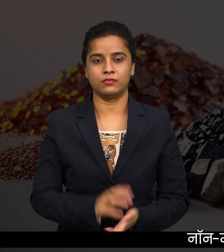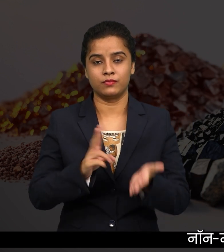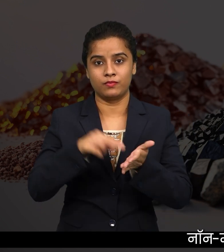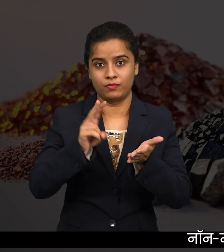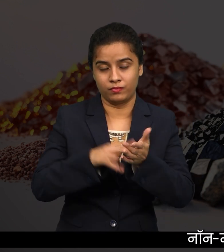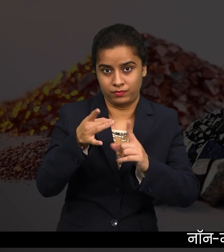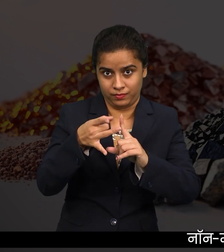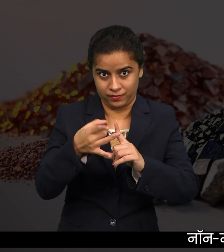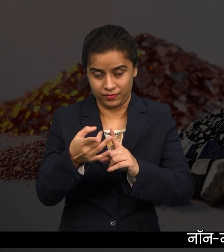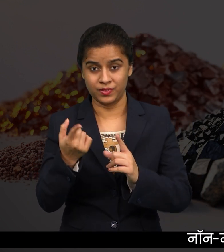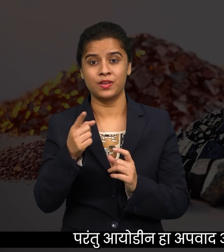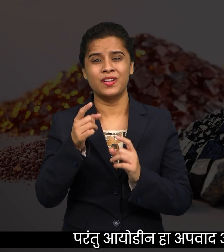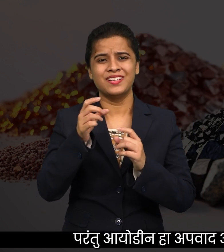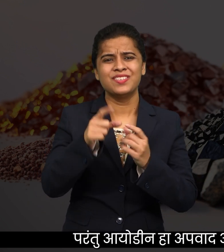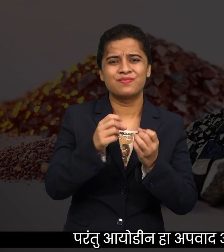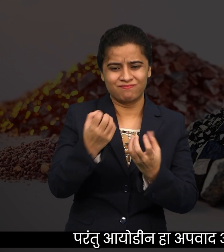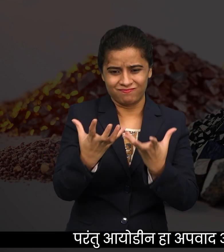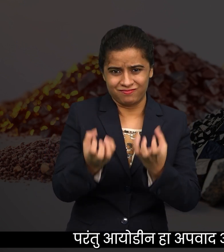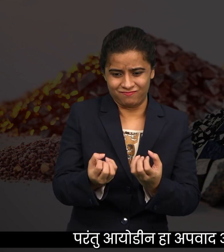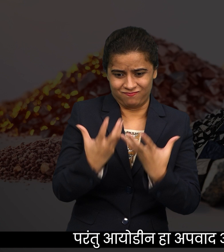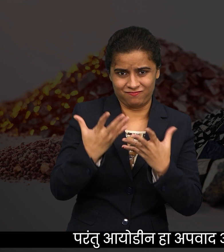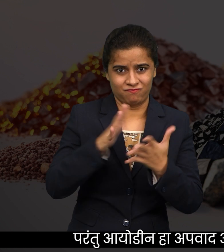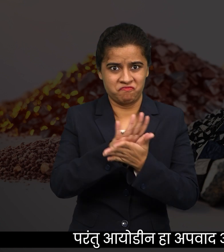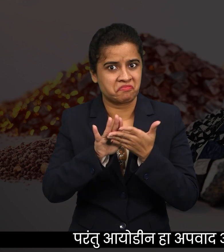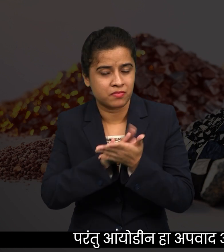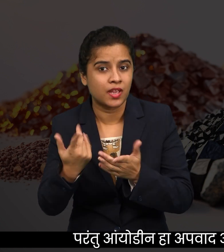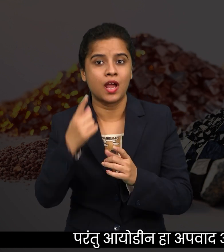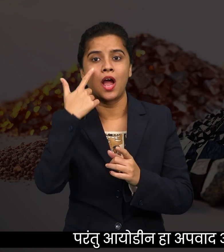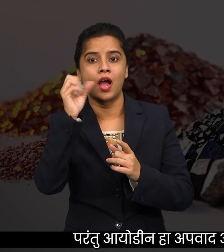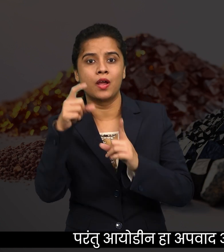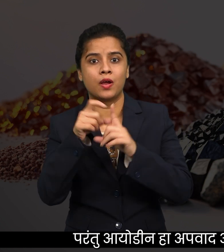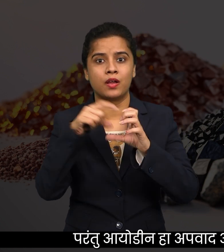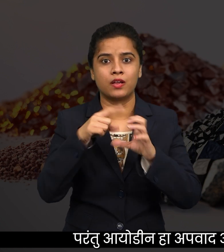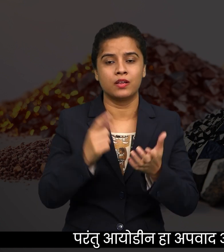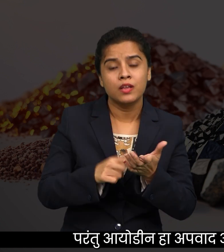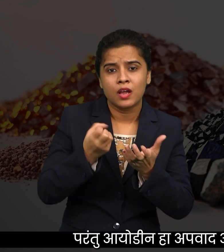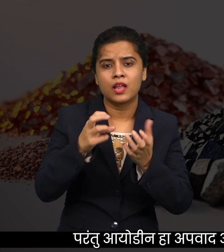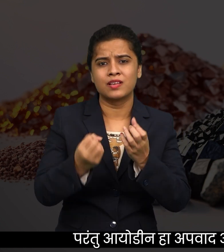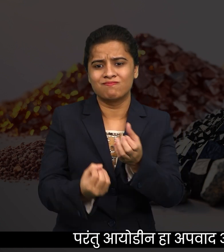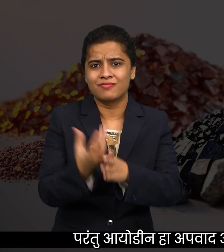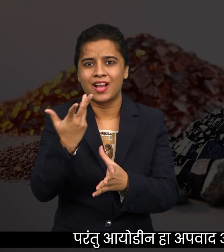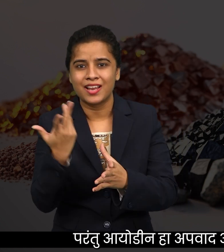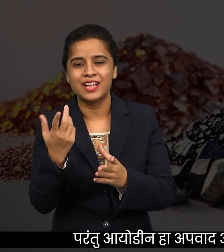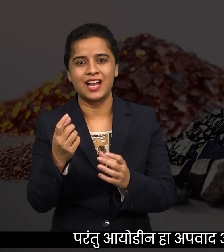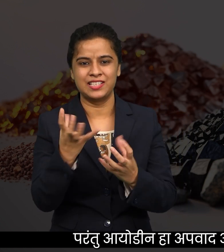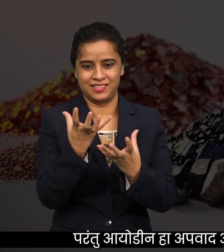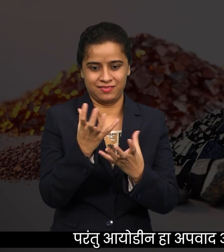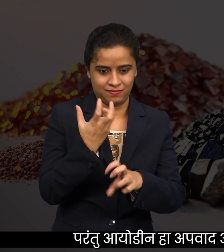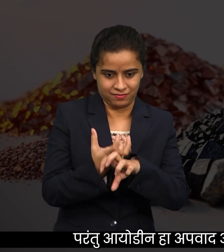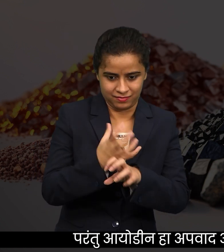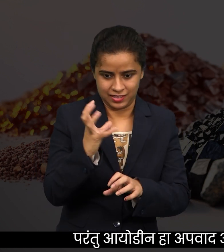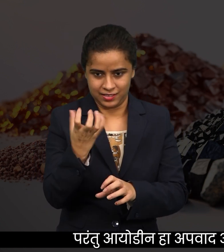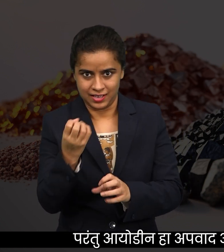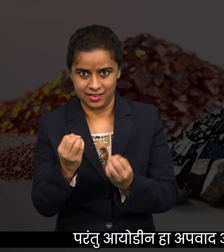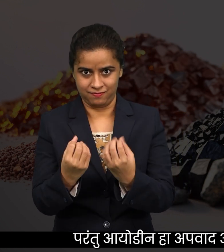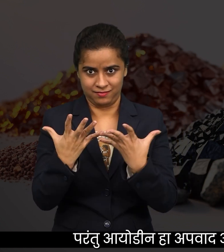नॉन मेटल्समध्ये चमक नसते, परंतु आयोडीन हा अपवाद आहे कारण त्याचे स्फटिक चमकदार असतात.